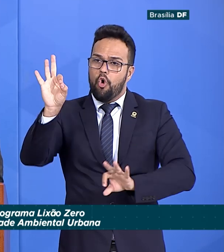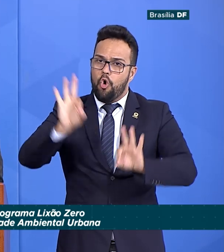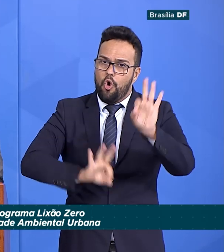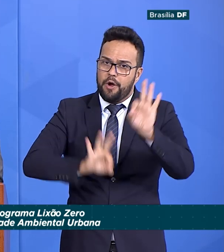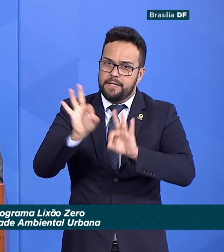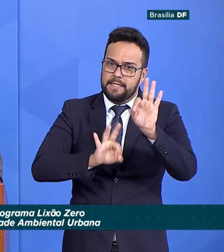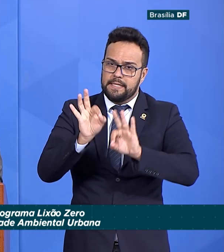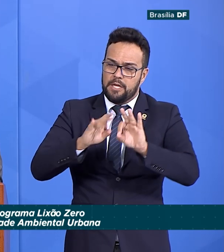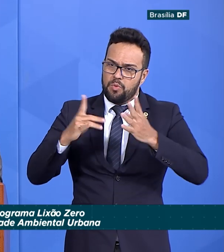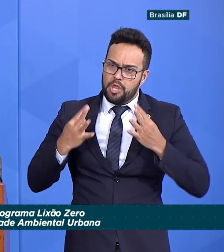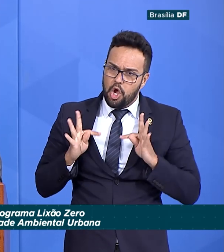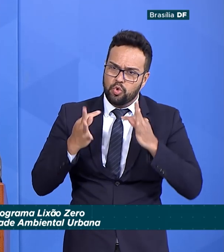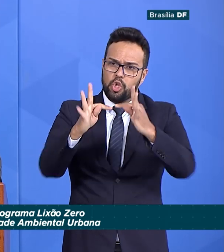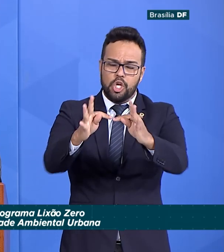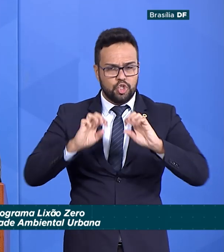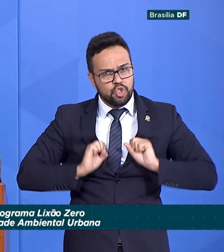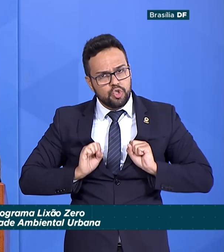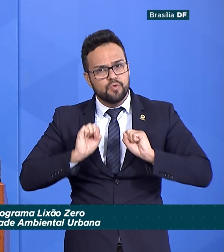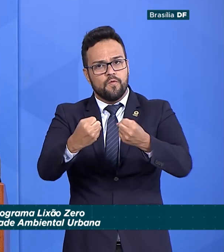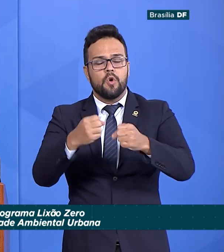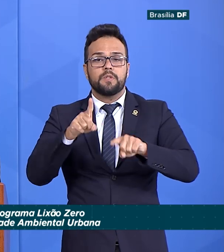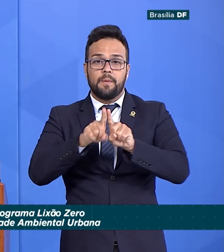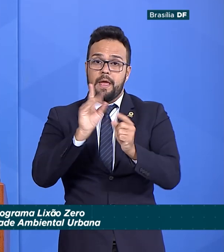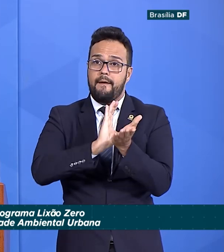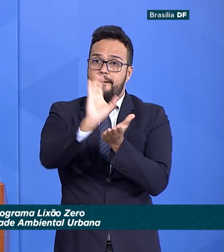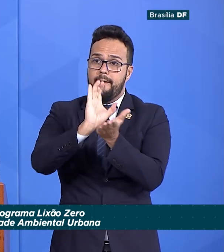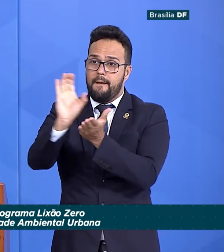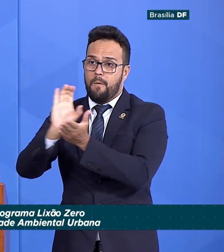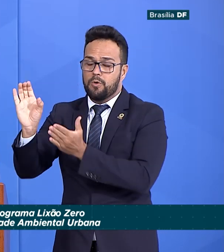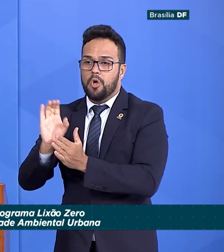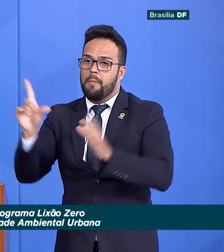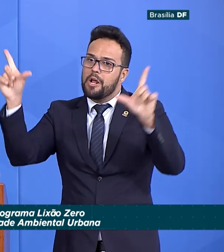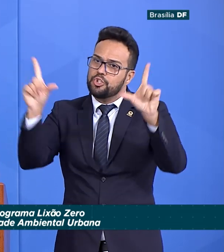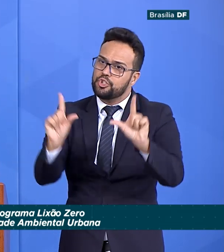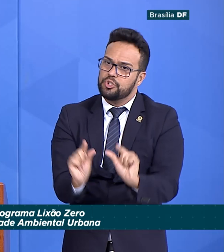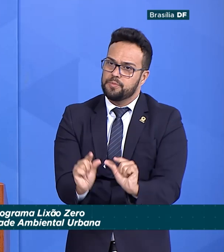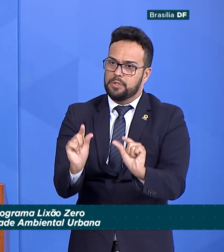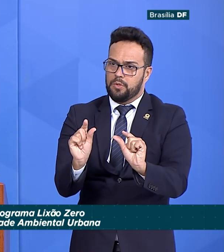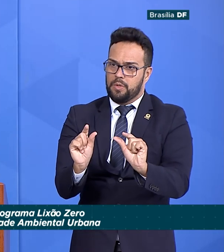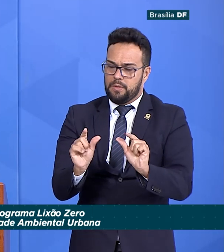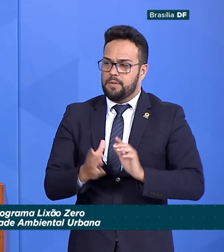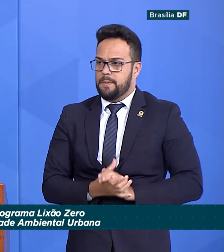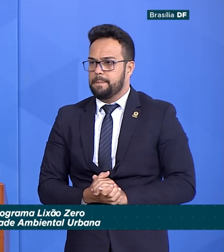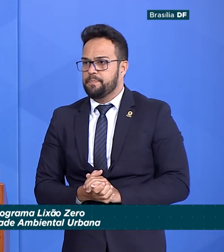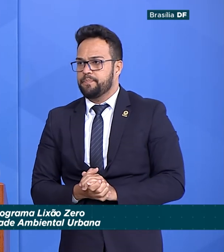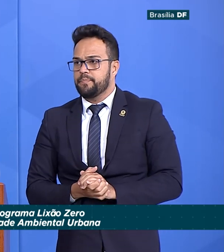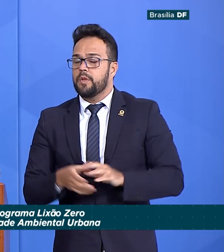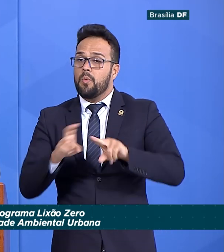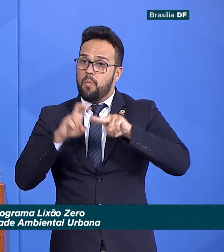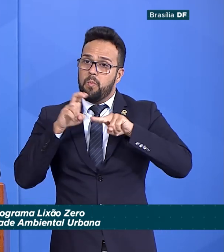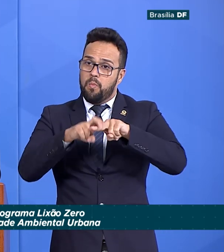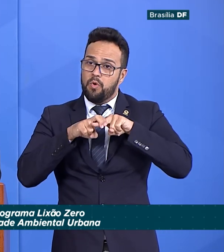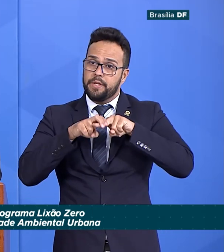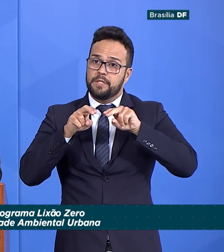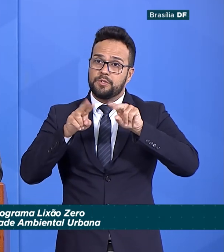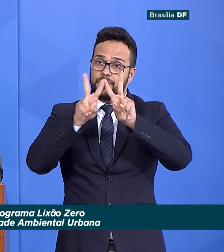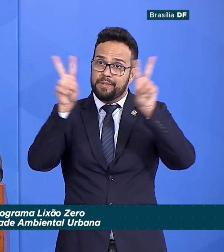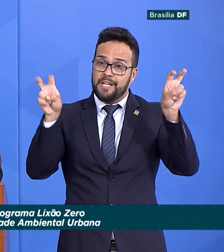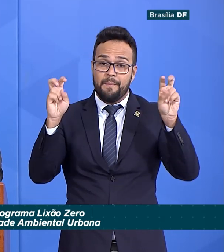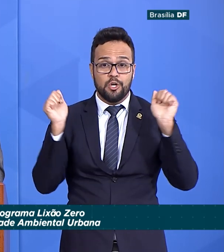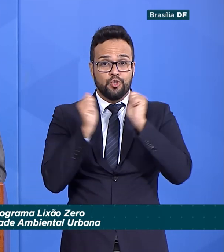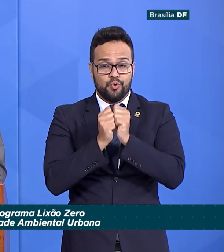organização de tecnologia, esforço, recurso, para acabar com essa vergonha. Geninho, esse tema vem junto com o saneamento. Você